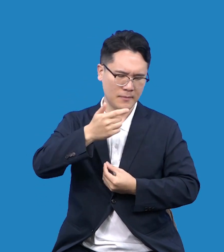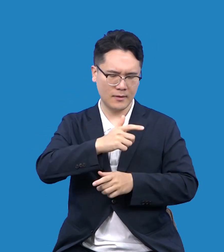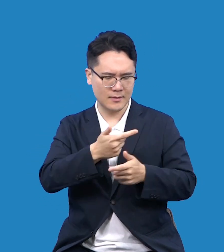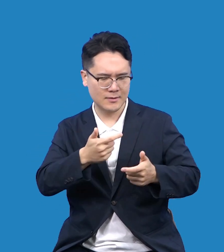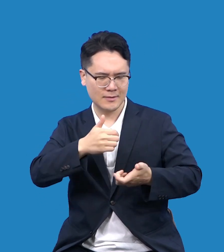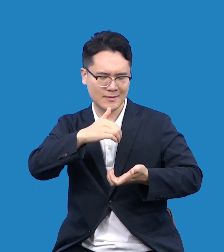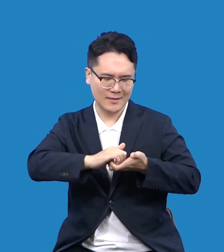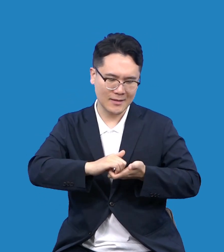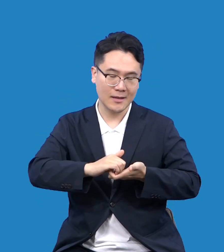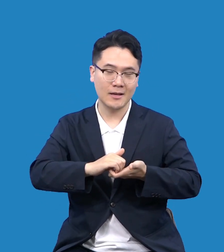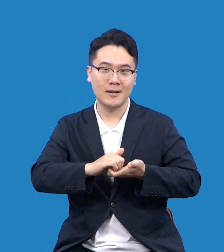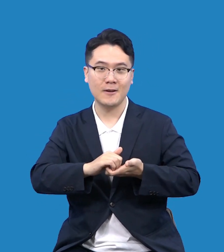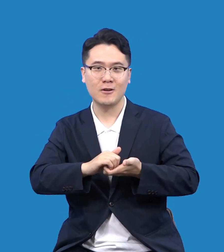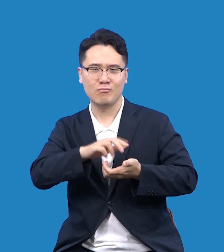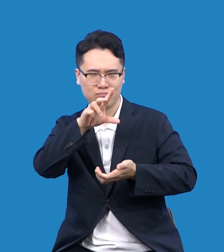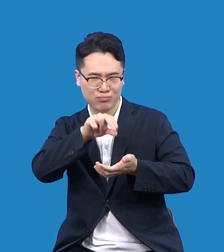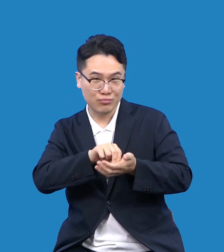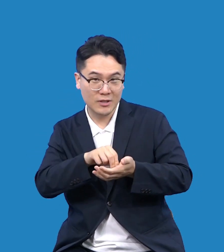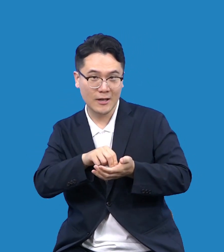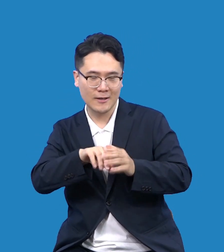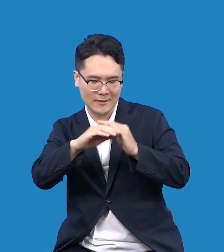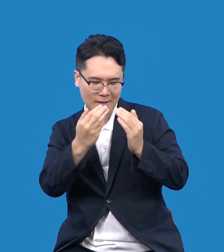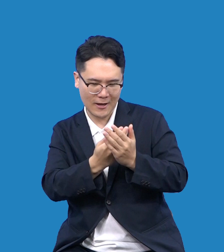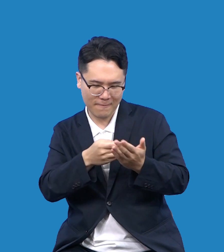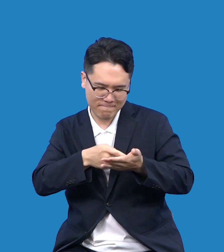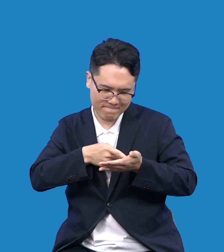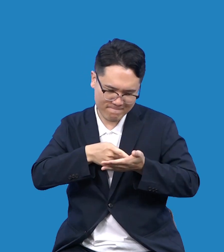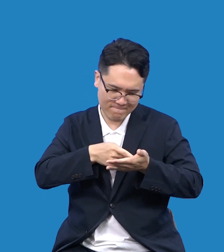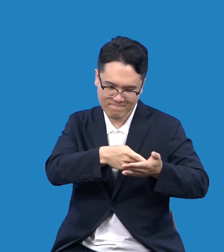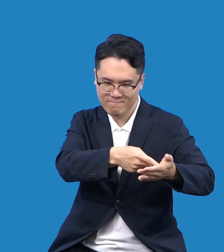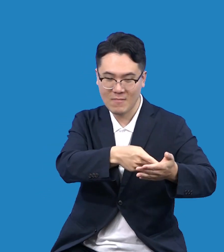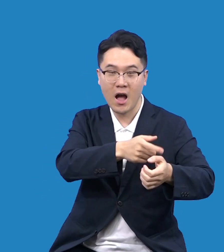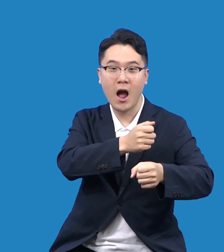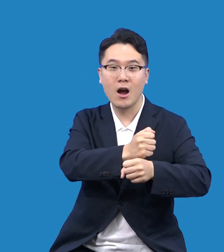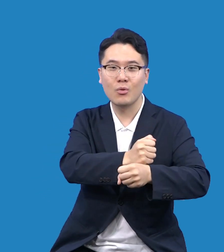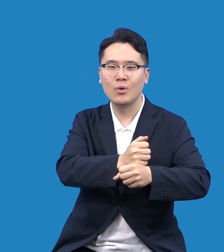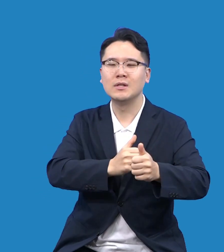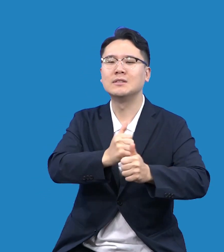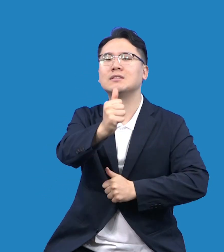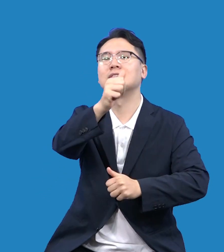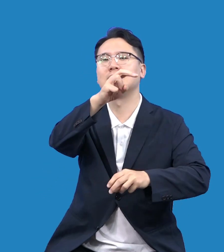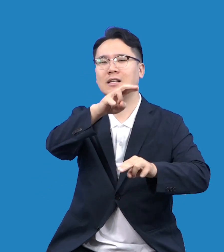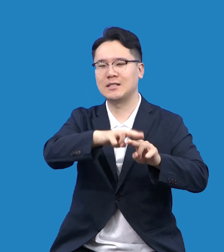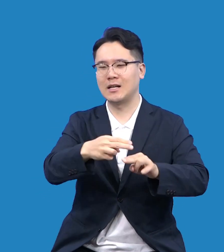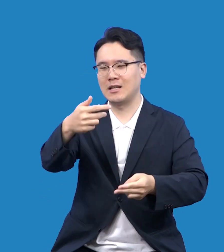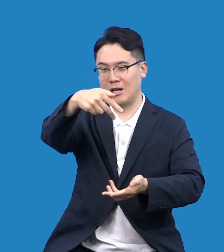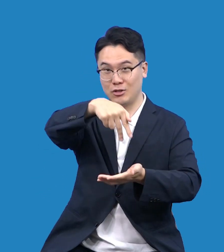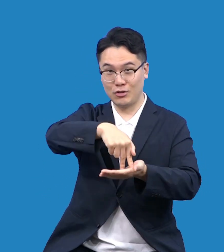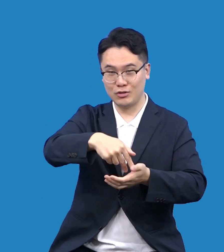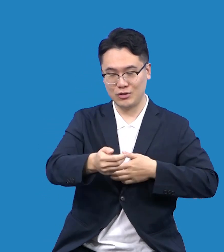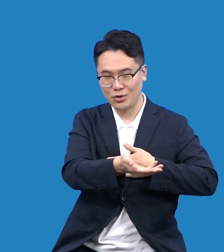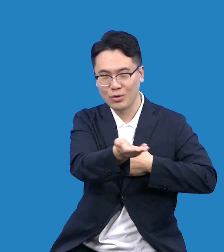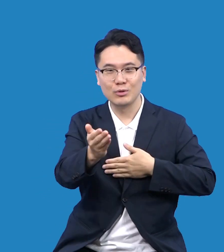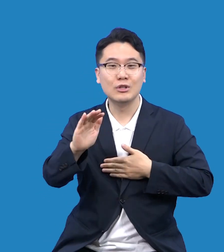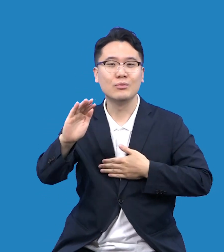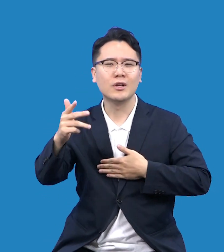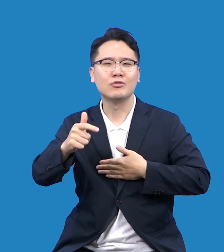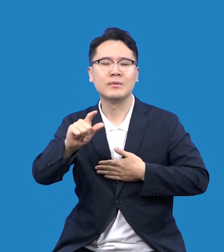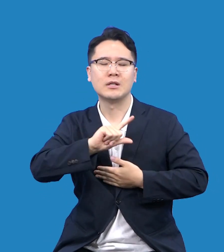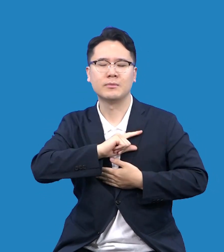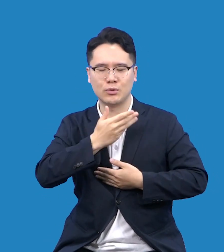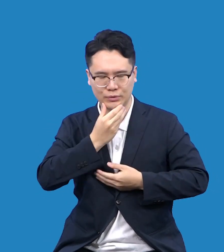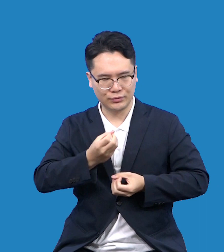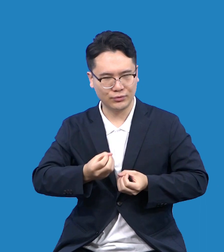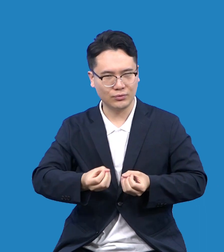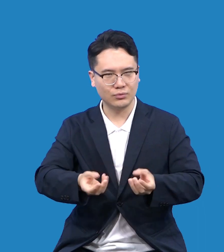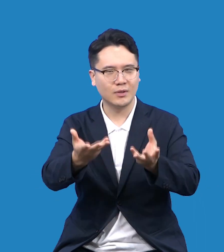마침내 이 모든 것을 극복하고 승리의 자리에 서는 저와 여러분이 되시기를 주의 이름으로 축원합니다. 그